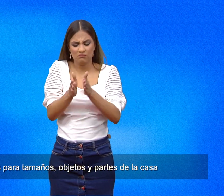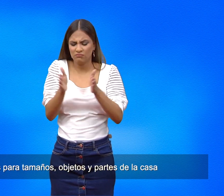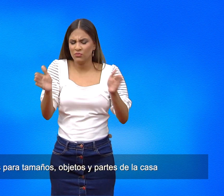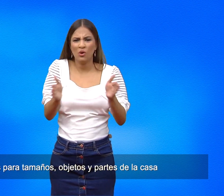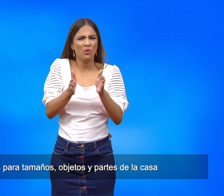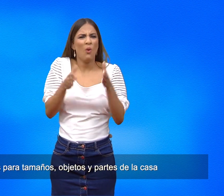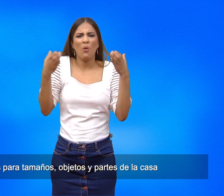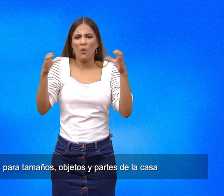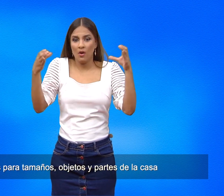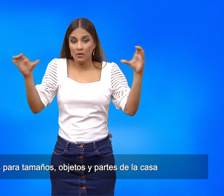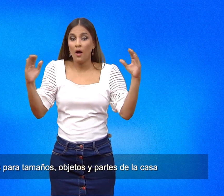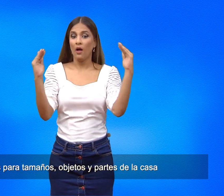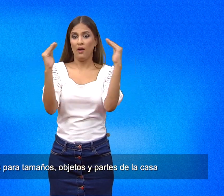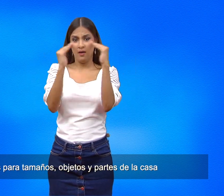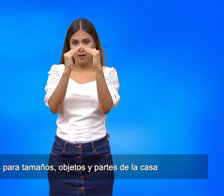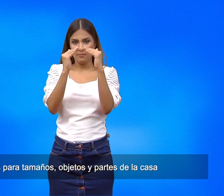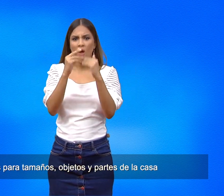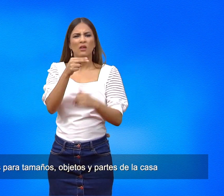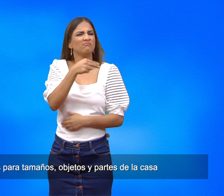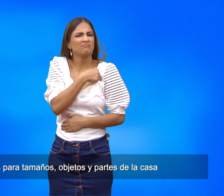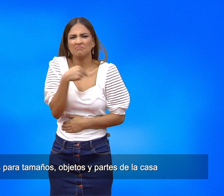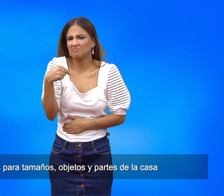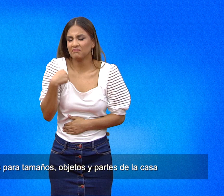objetos y partes de la casa